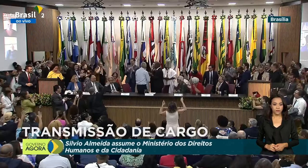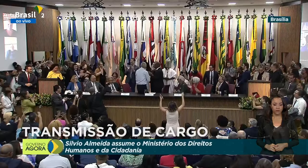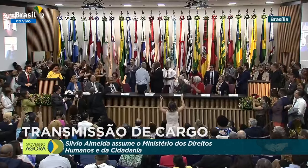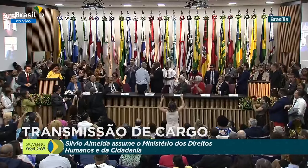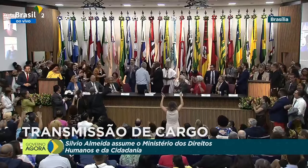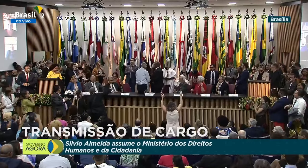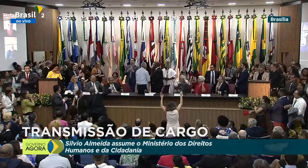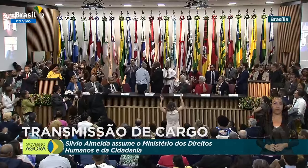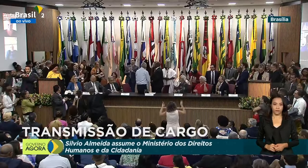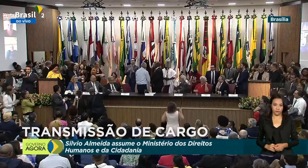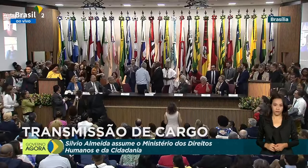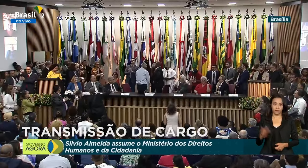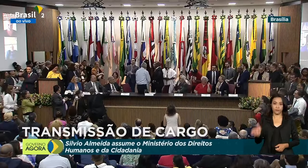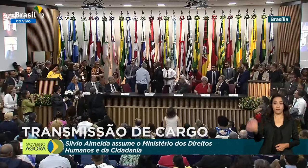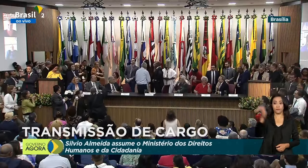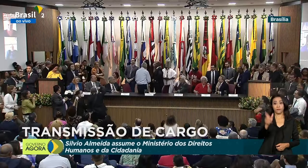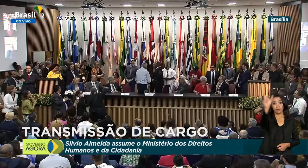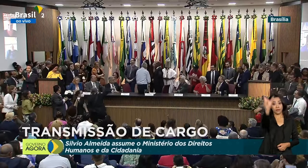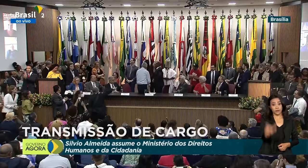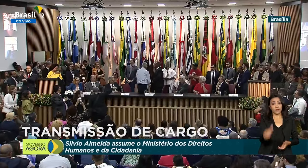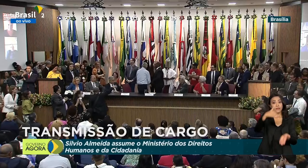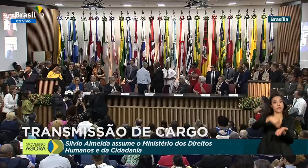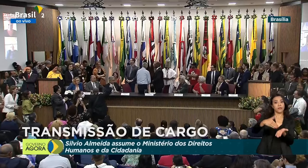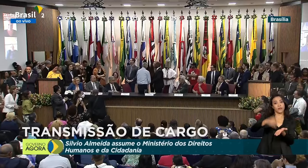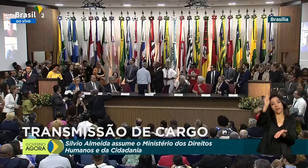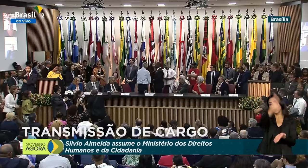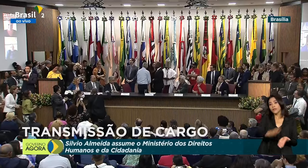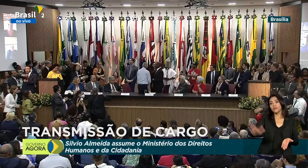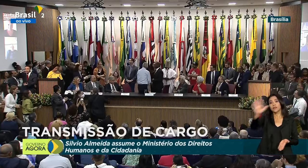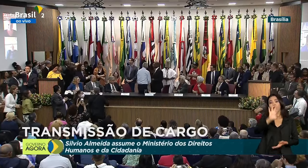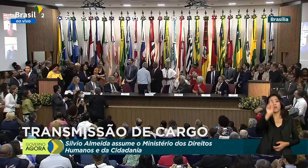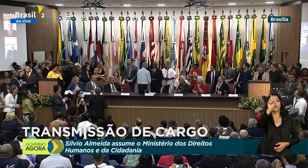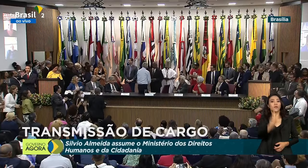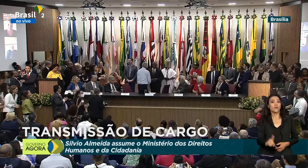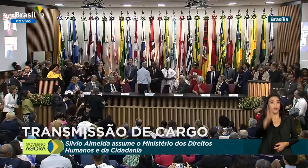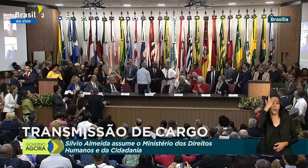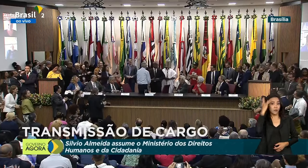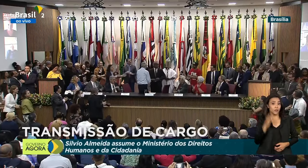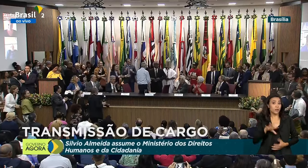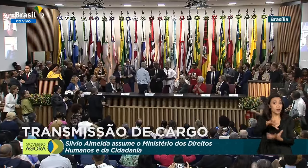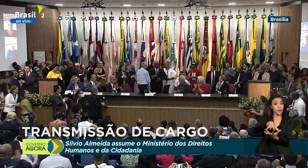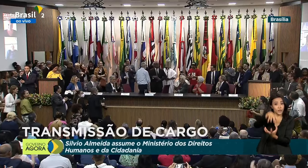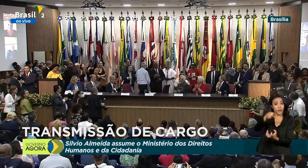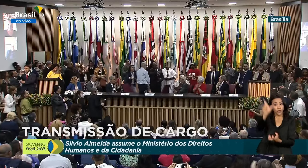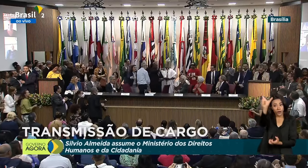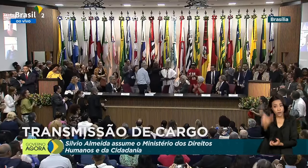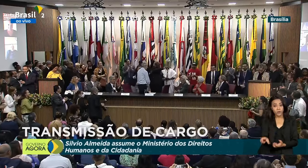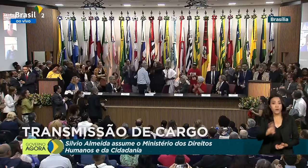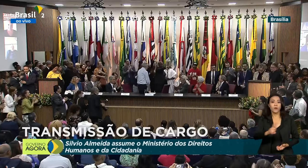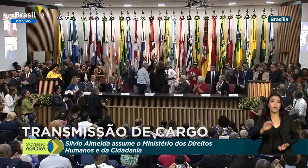o secretário nacional dos direitos da pessoa idosa Alexandre Silva